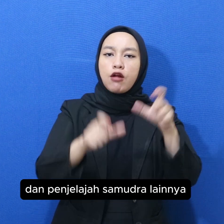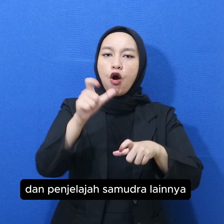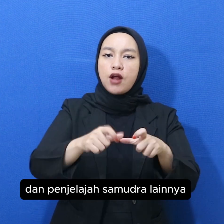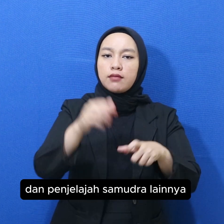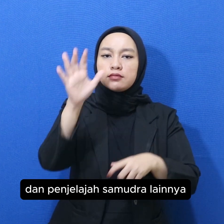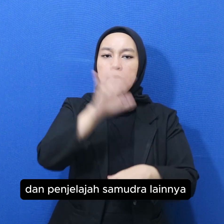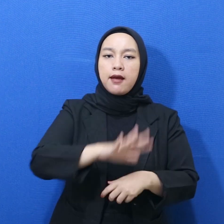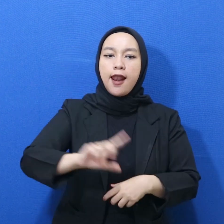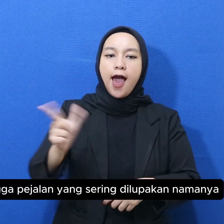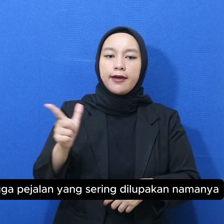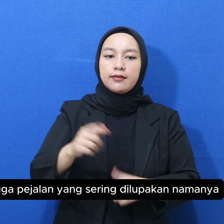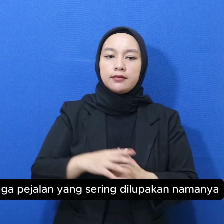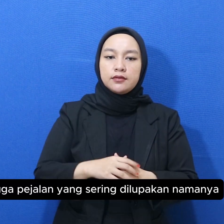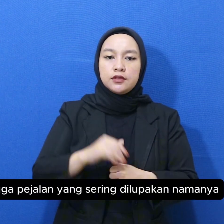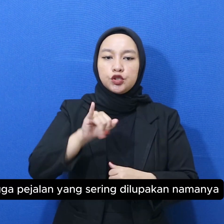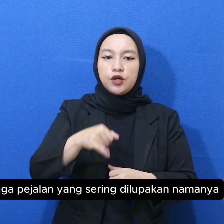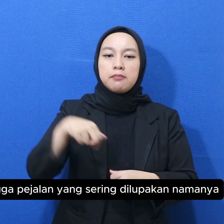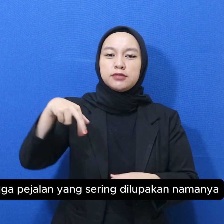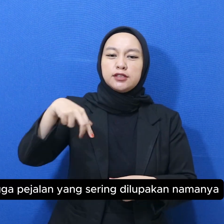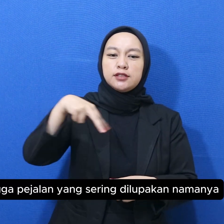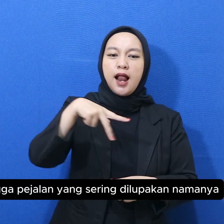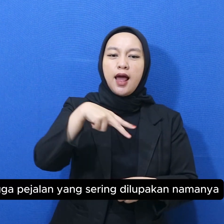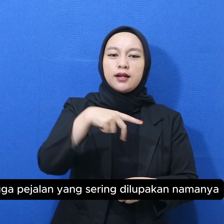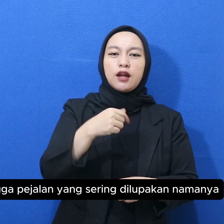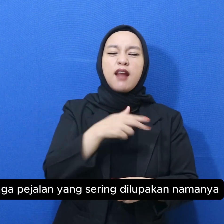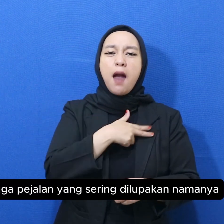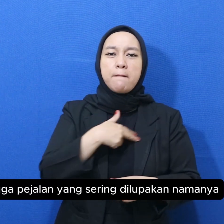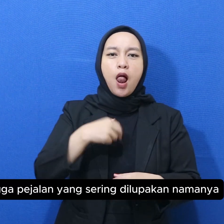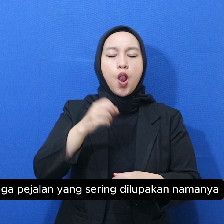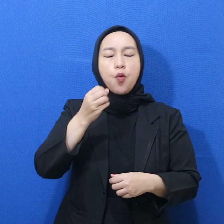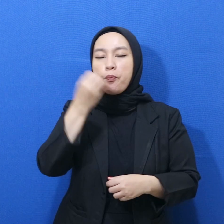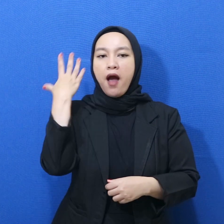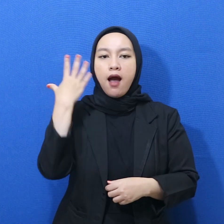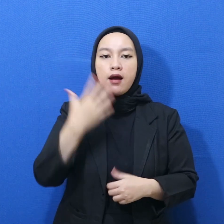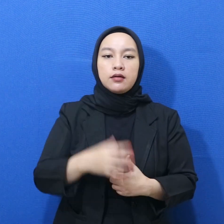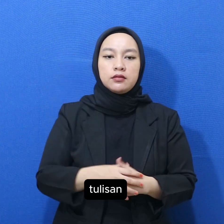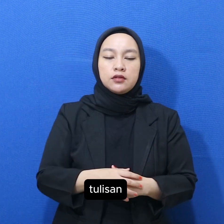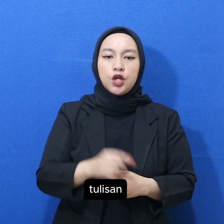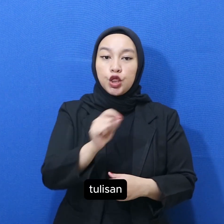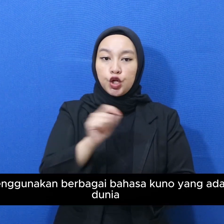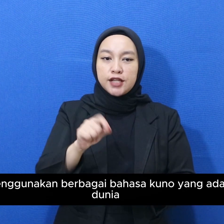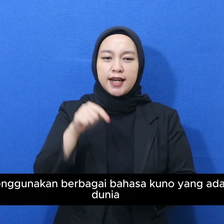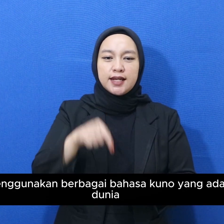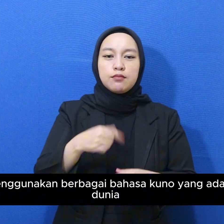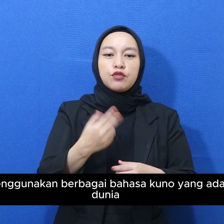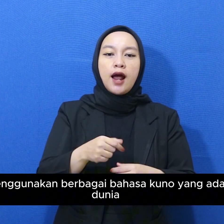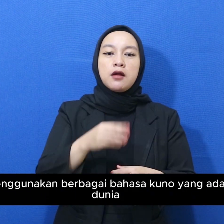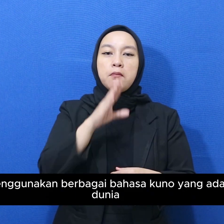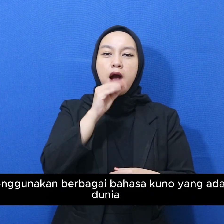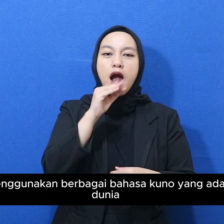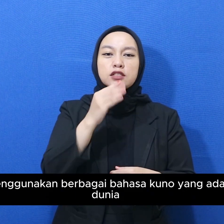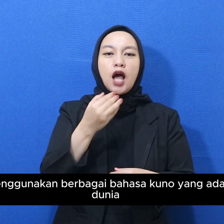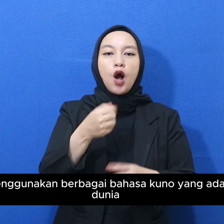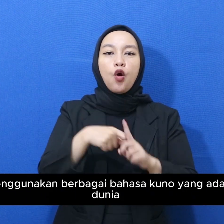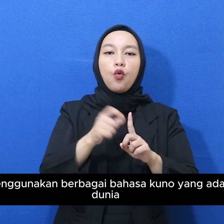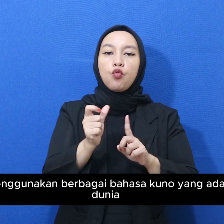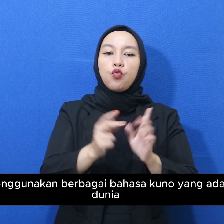juga pejalan yang sering dilupakan namanya. Tulisan ini menggunakan berbagai bahasa kuno yang ada di